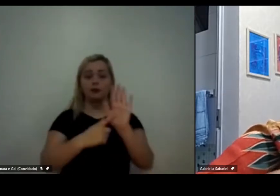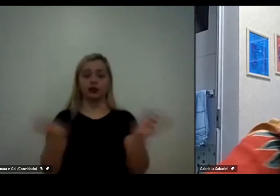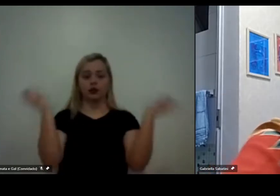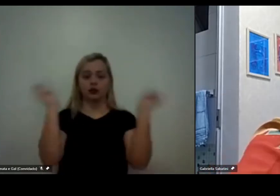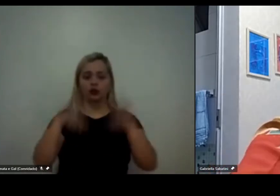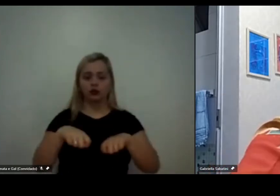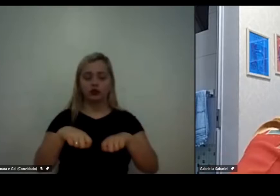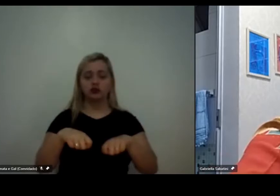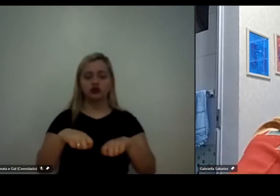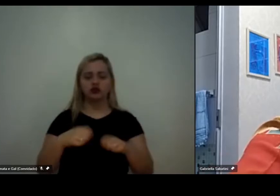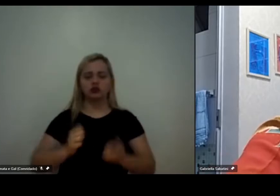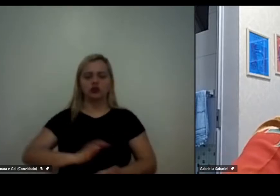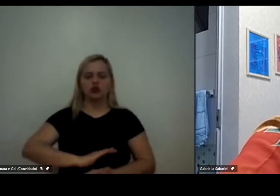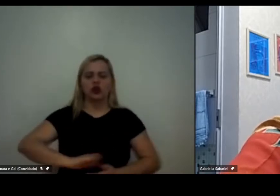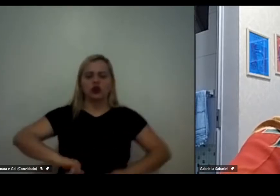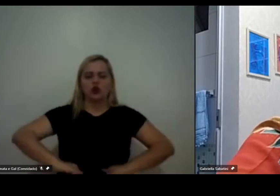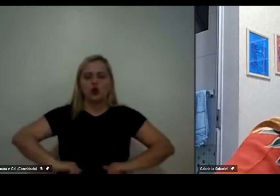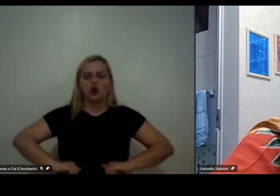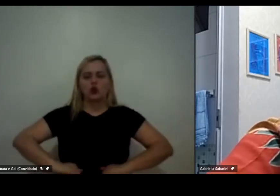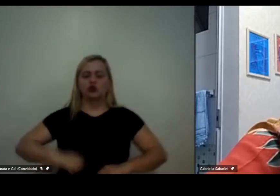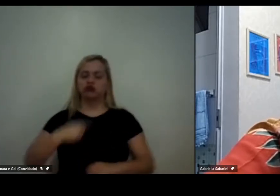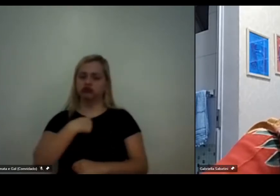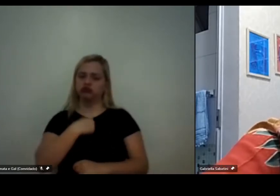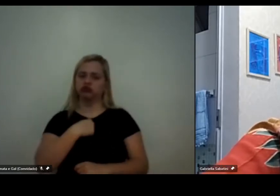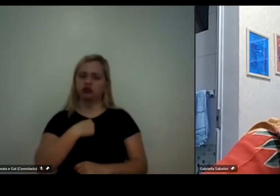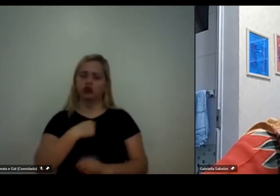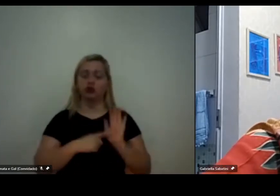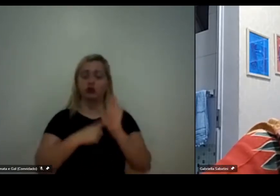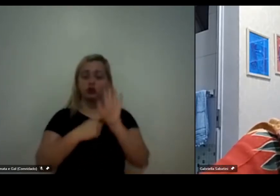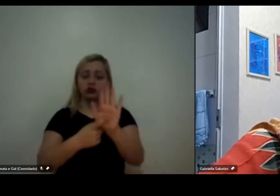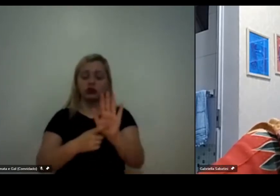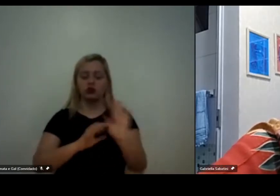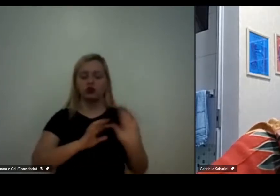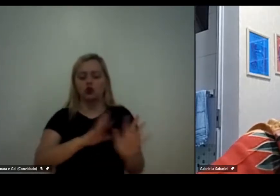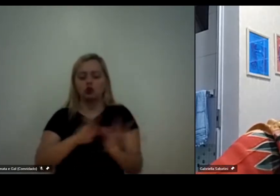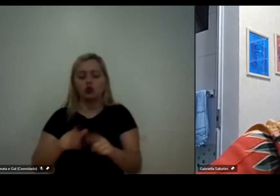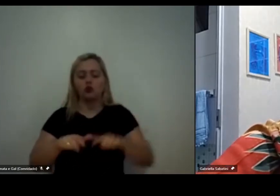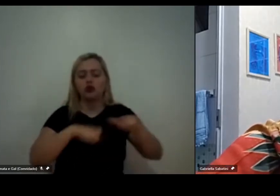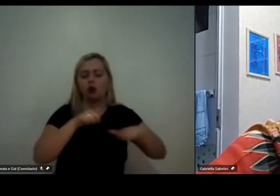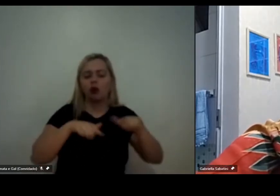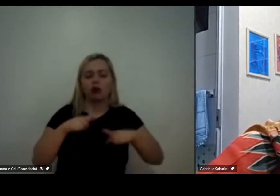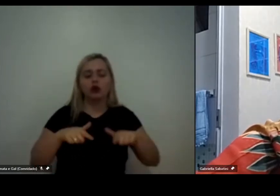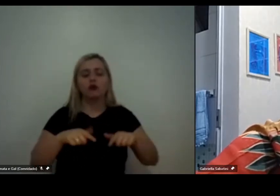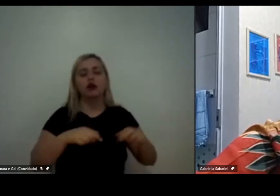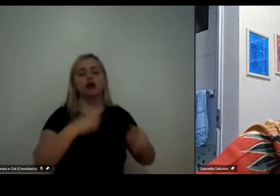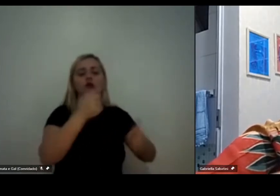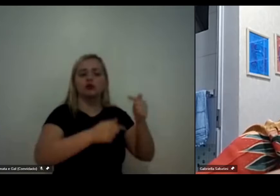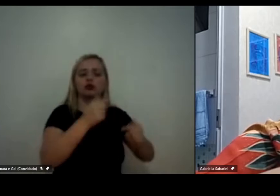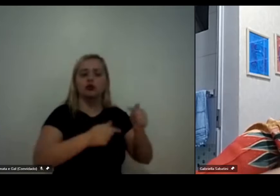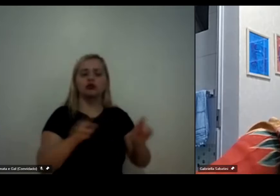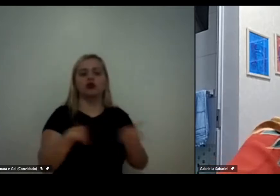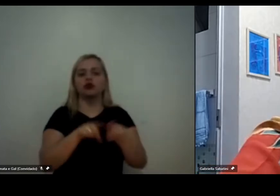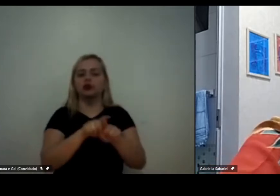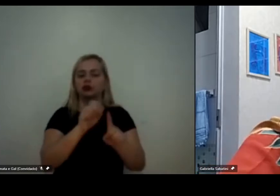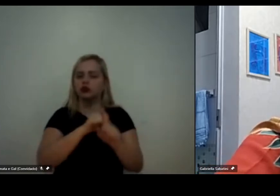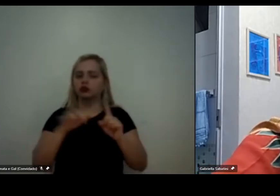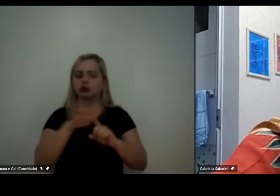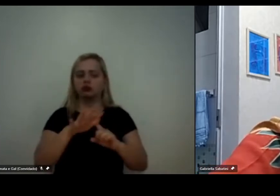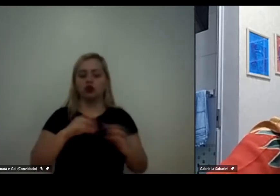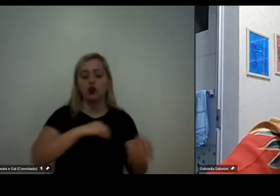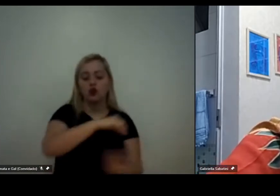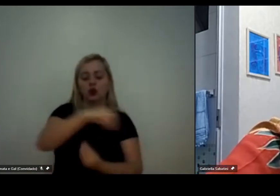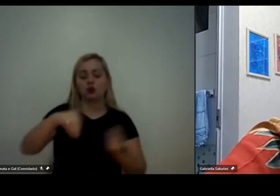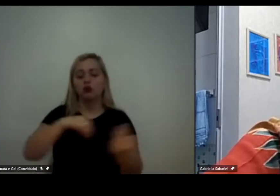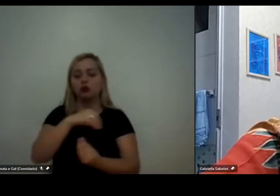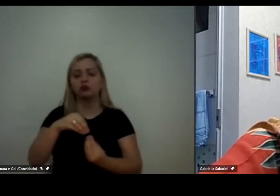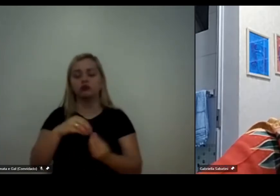nós e buscar novas articulações políticas e sociais que não envolvem ser apreendida de maneira